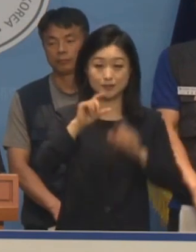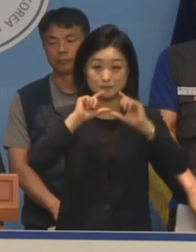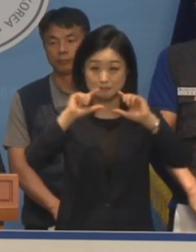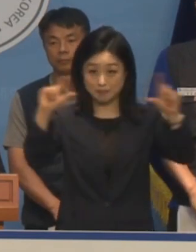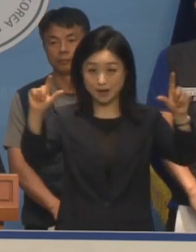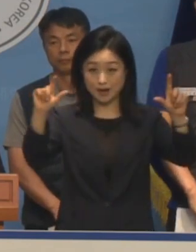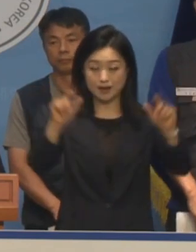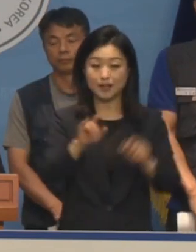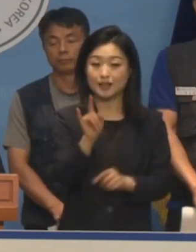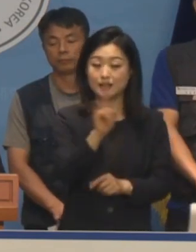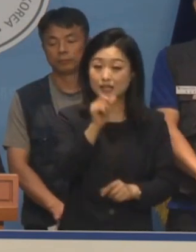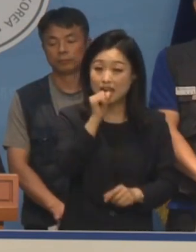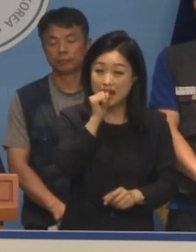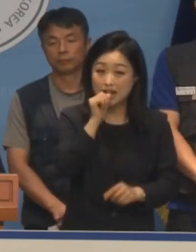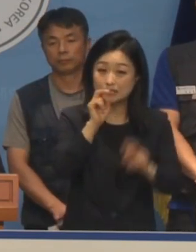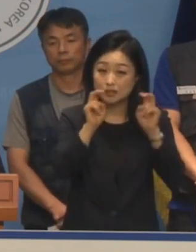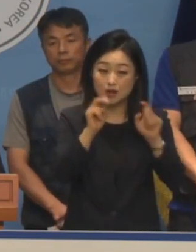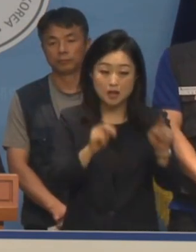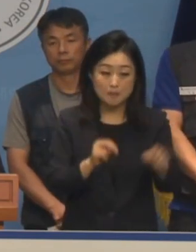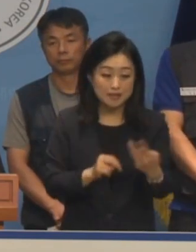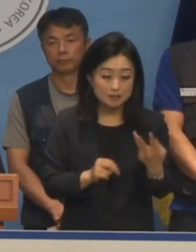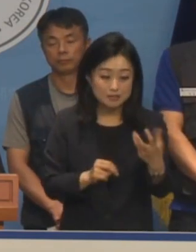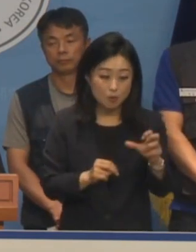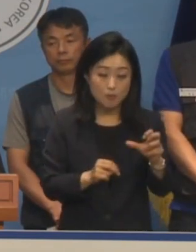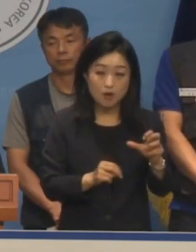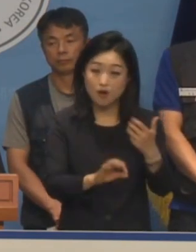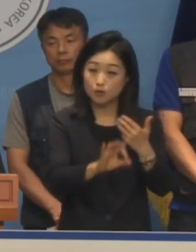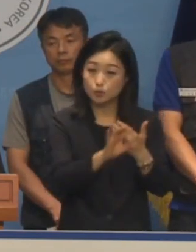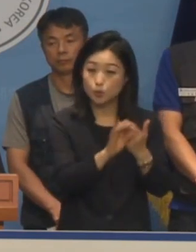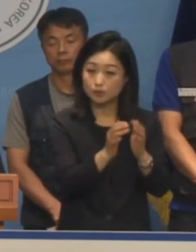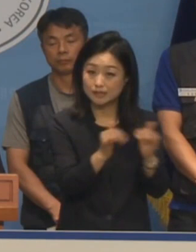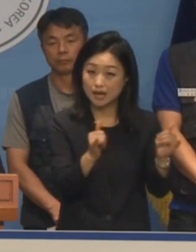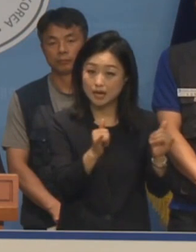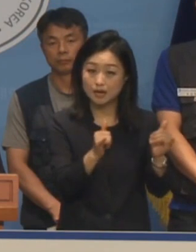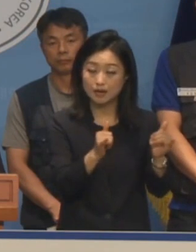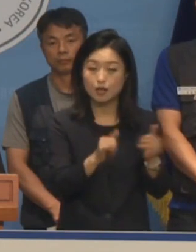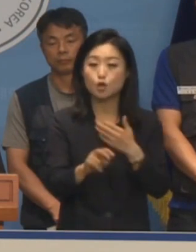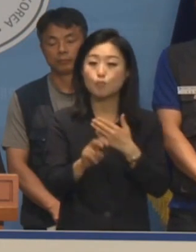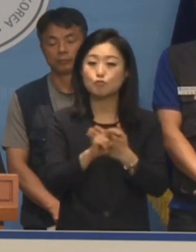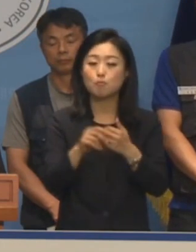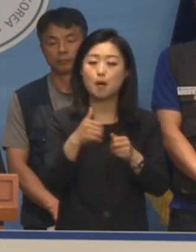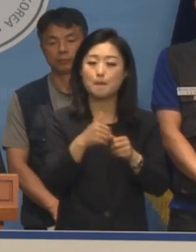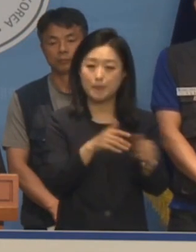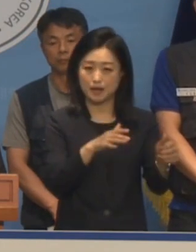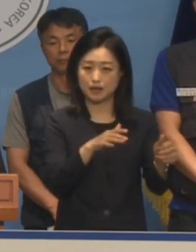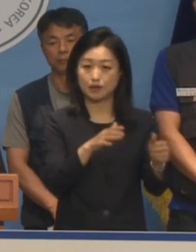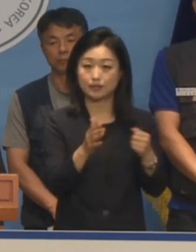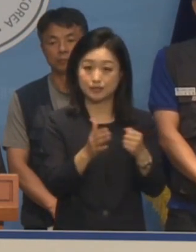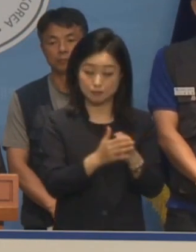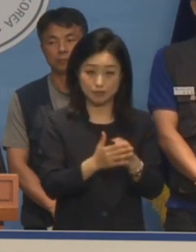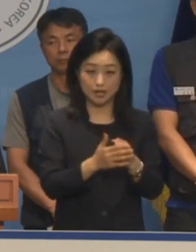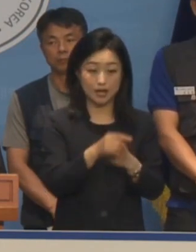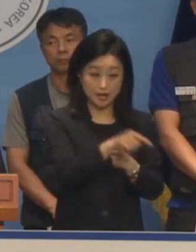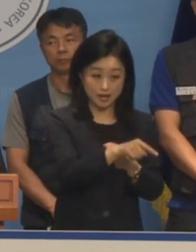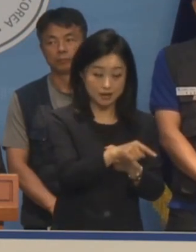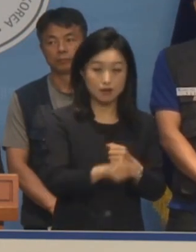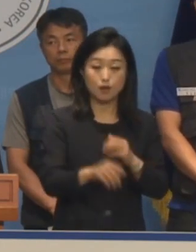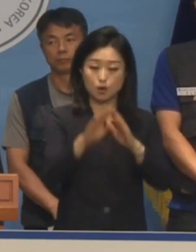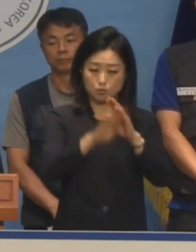순천공장 135명의 비정규직 노동자들에게 불법 파견 근로자 지을